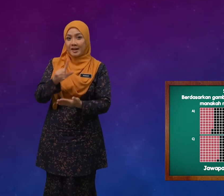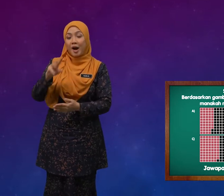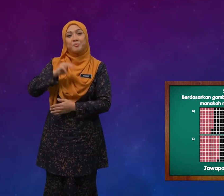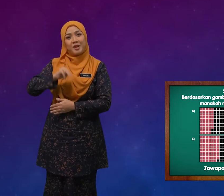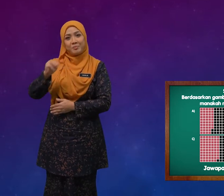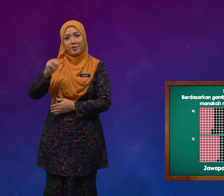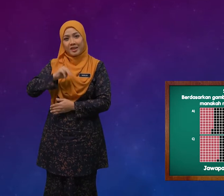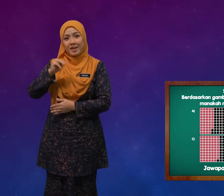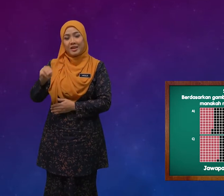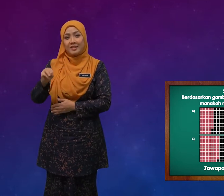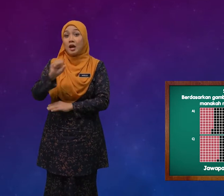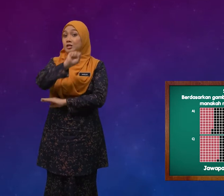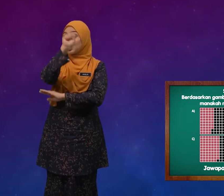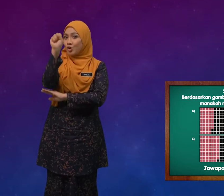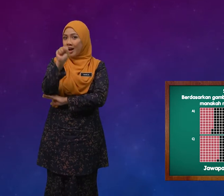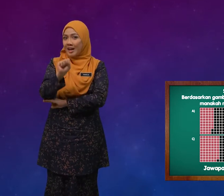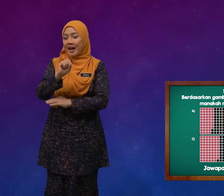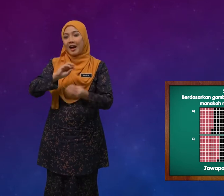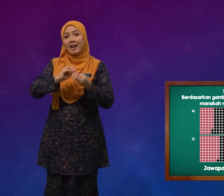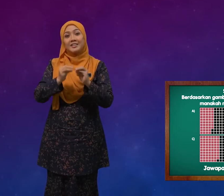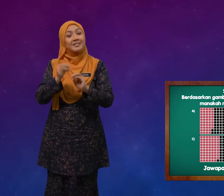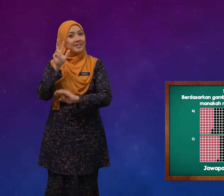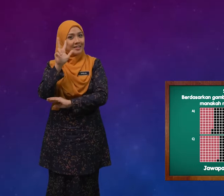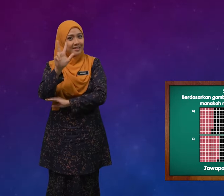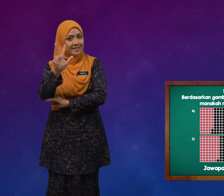Baiklah, murid-murid. Soalan ketiga.